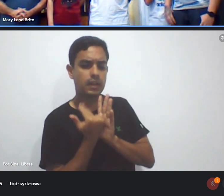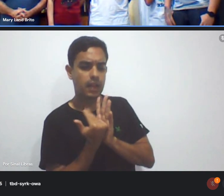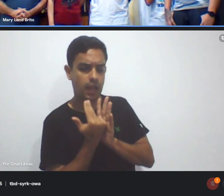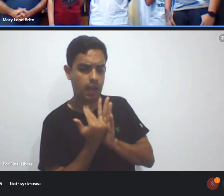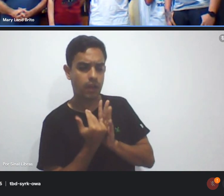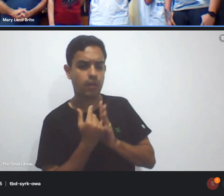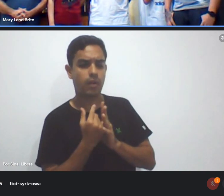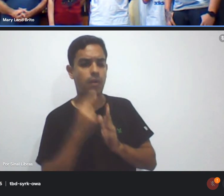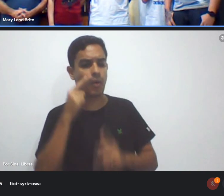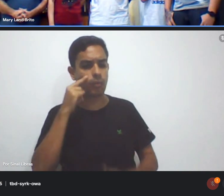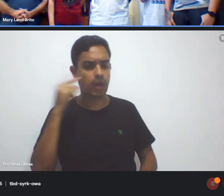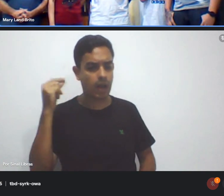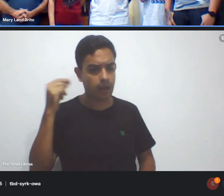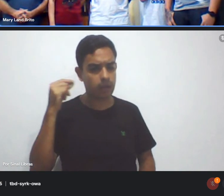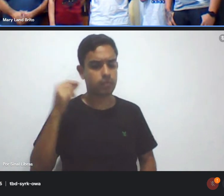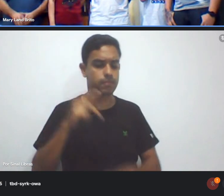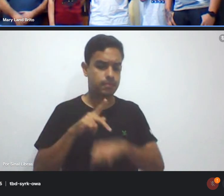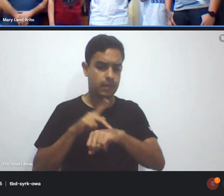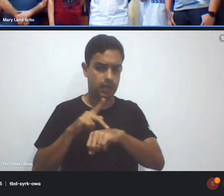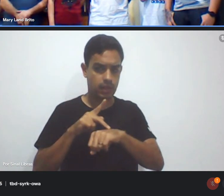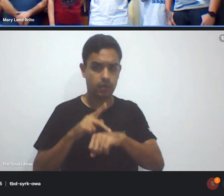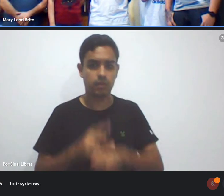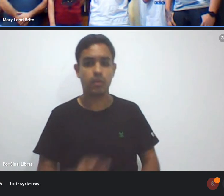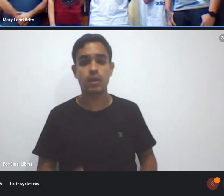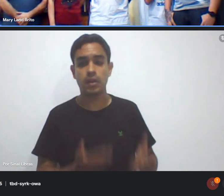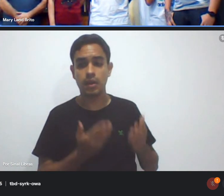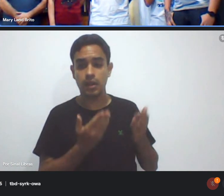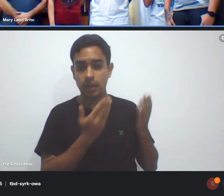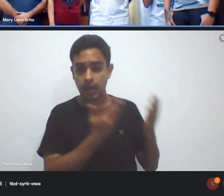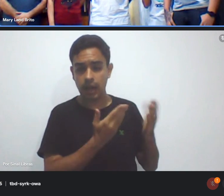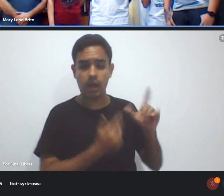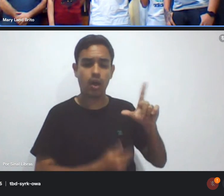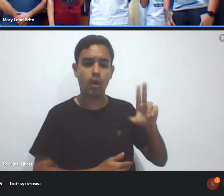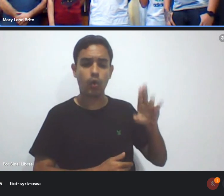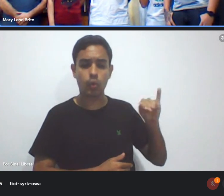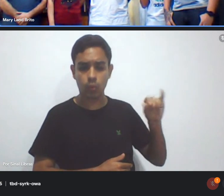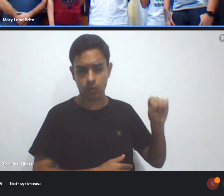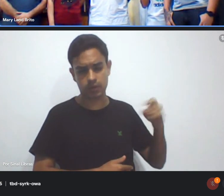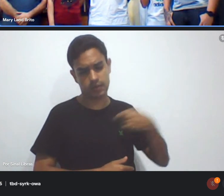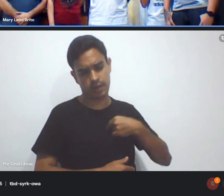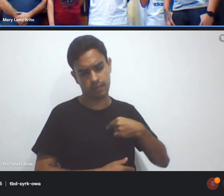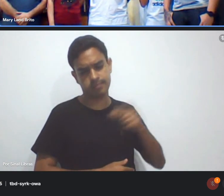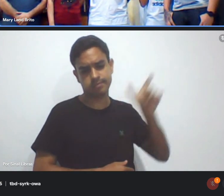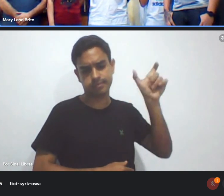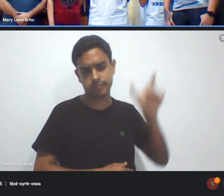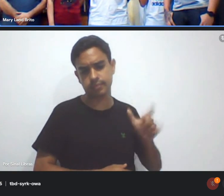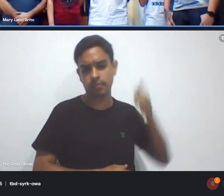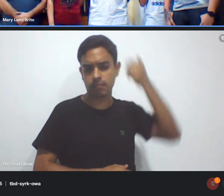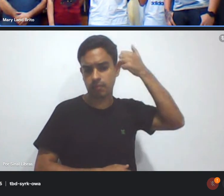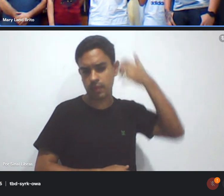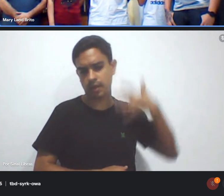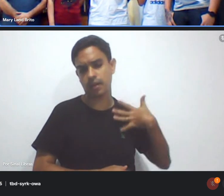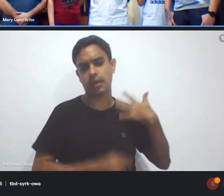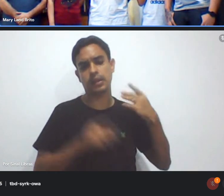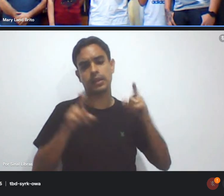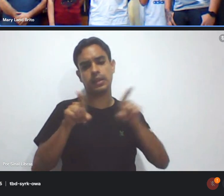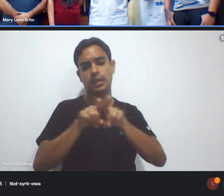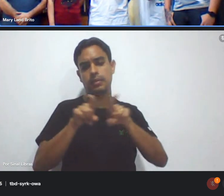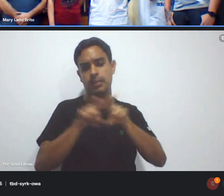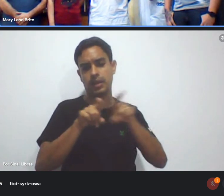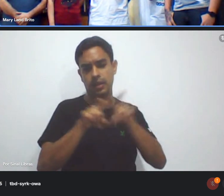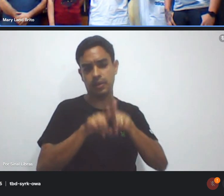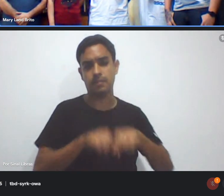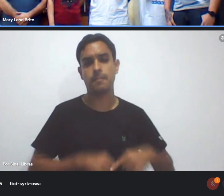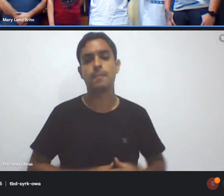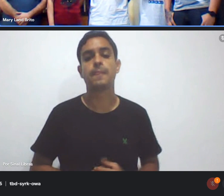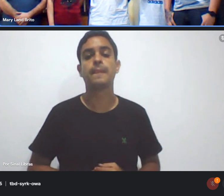E ao lado está a Luísa, que a gente descreveu no começo dessa live, assim como a Adler, que abriu a câmera, que também está no começo dessa